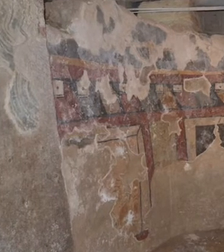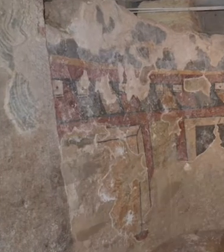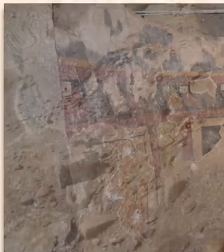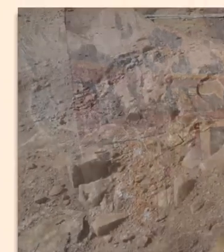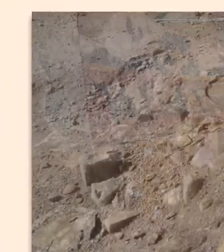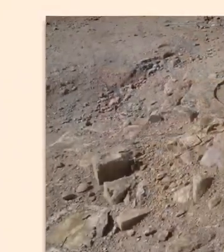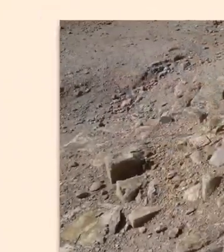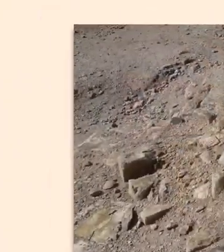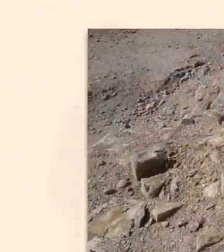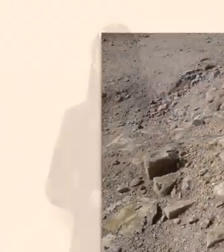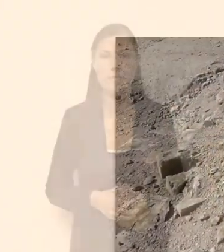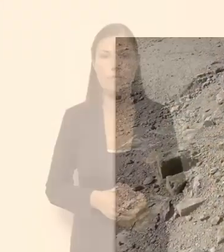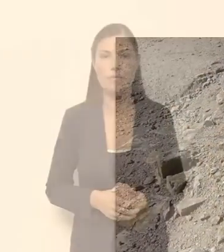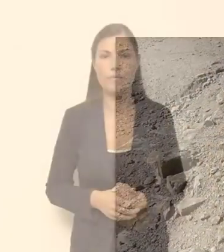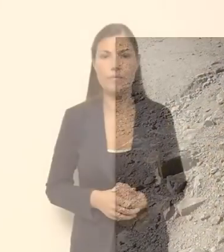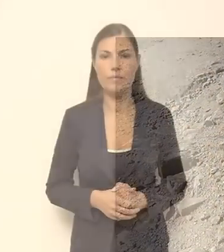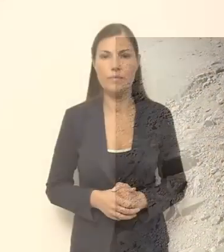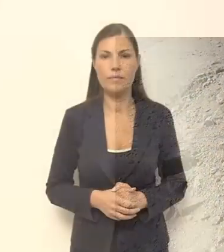nord